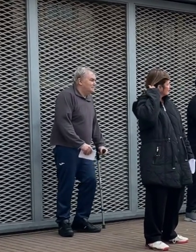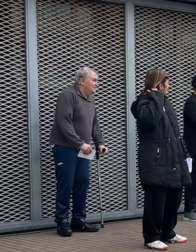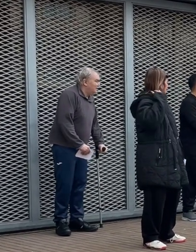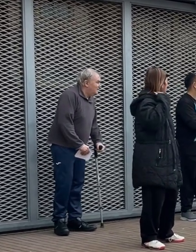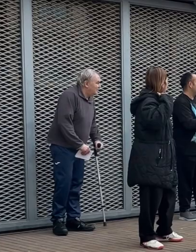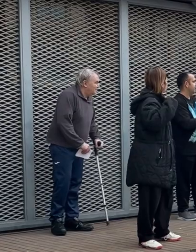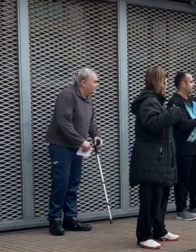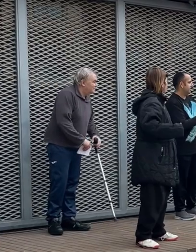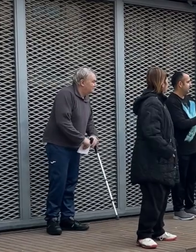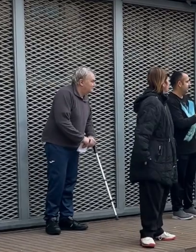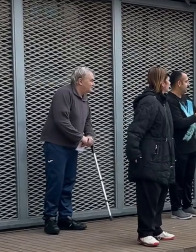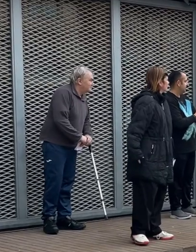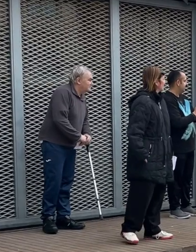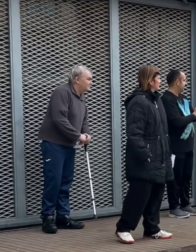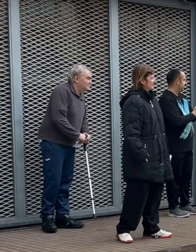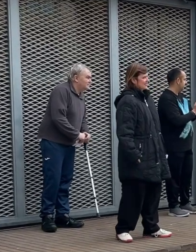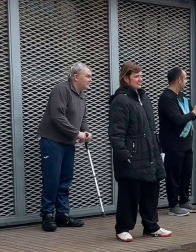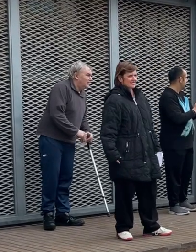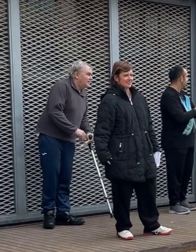Tenemos a Sonia.